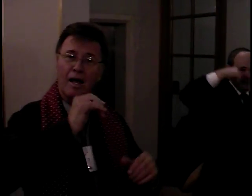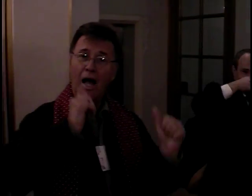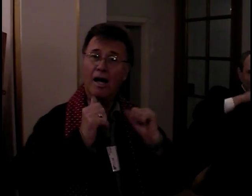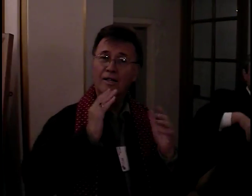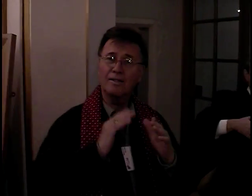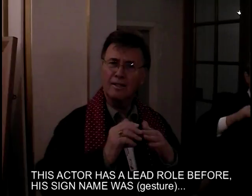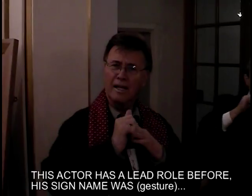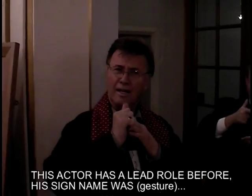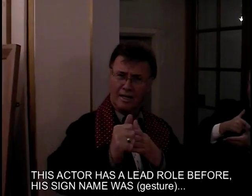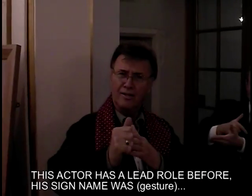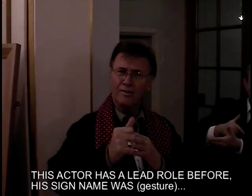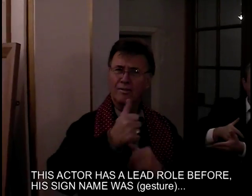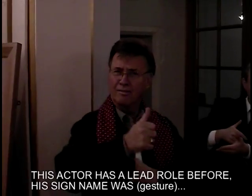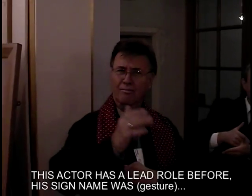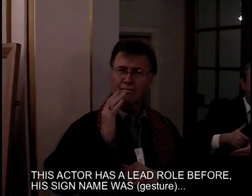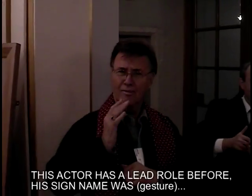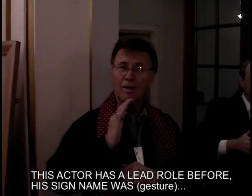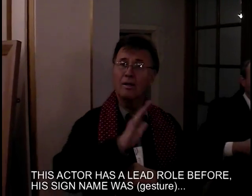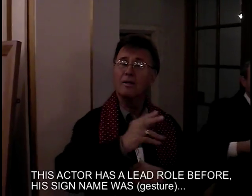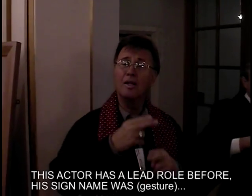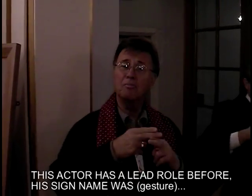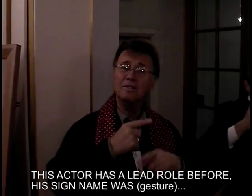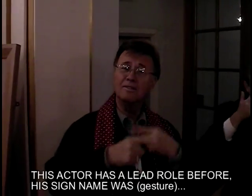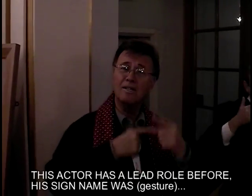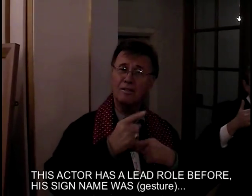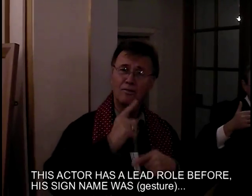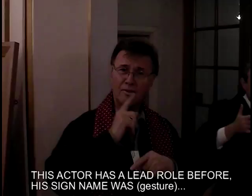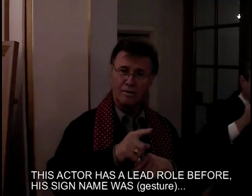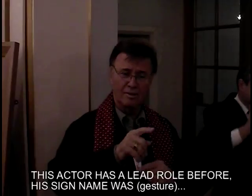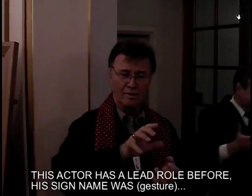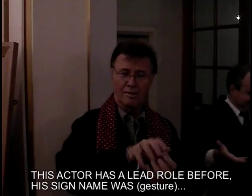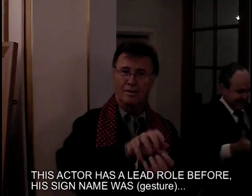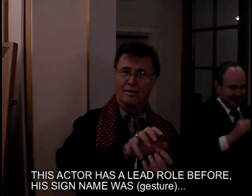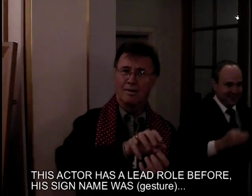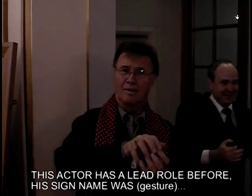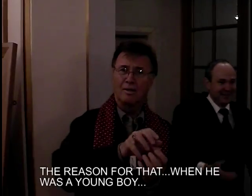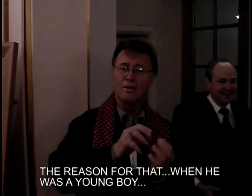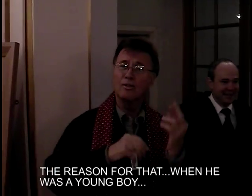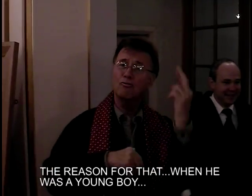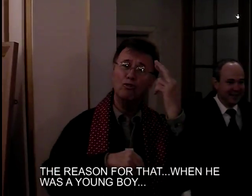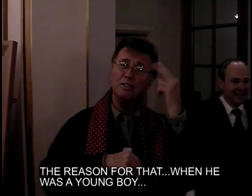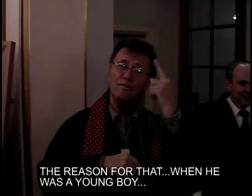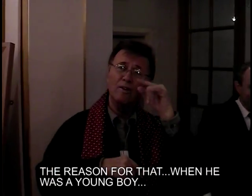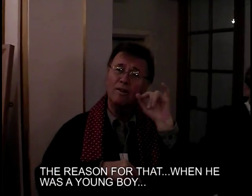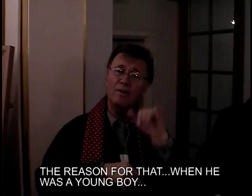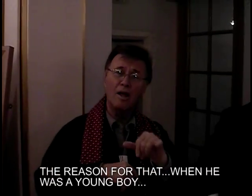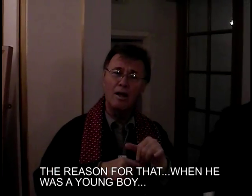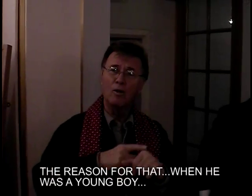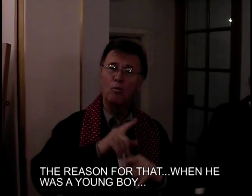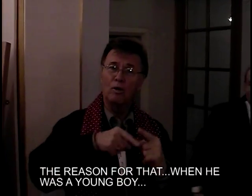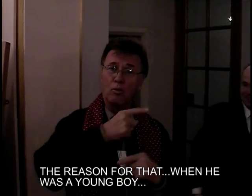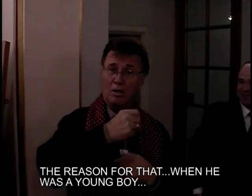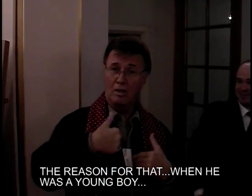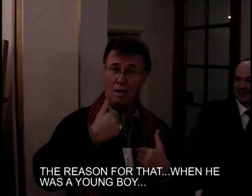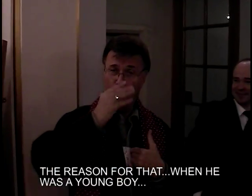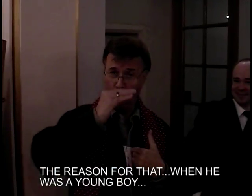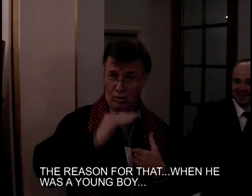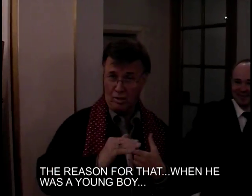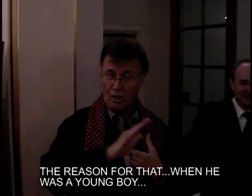этим местам сердце мое стремится. Ховрино, Ховрино, Ховрино,